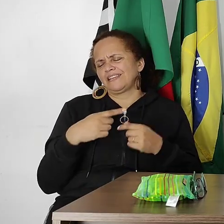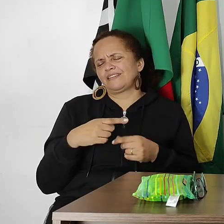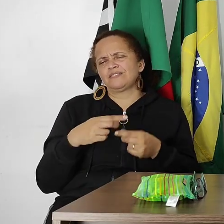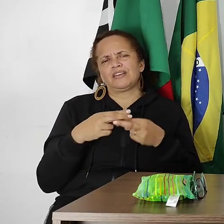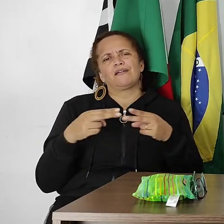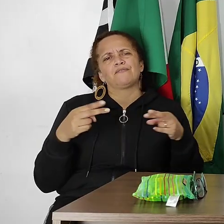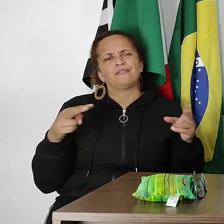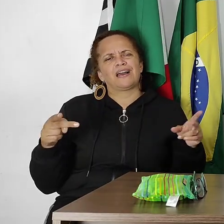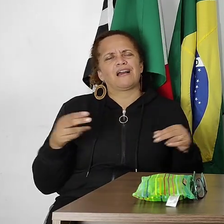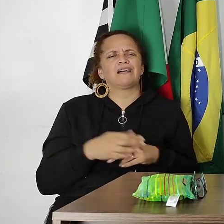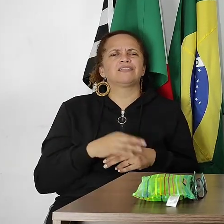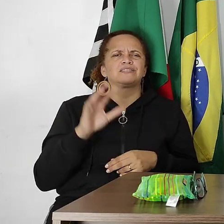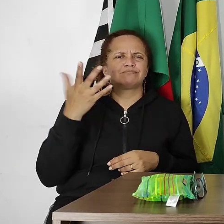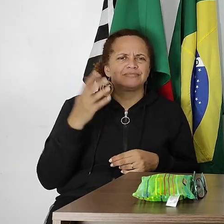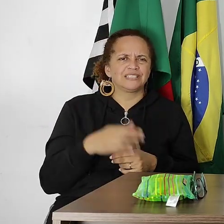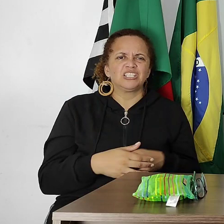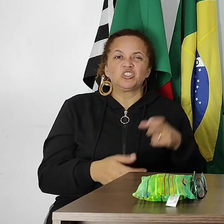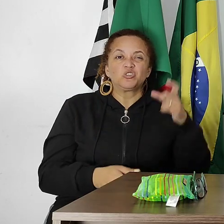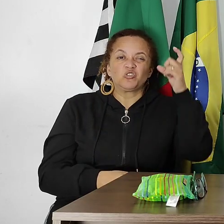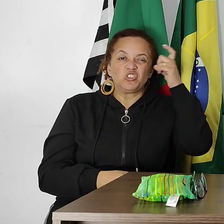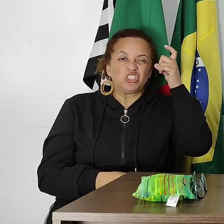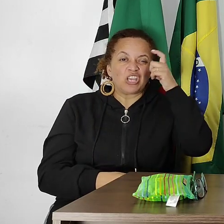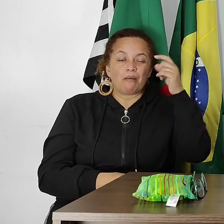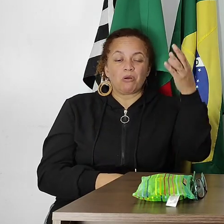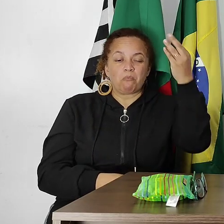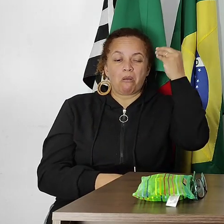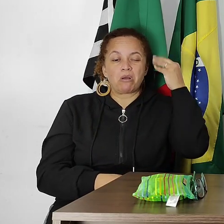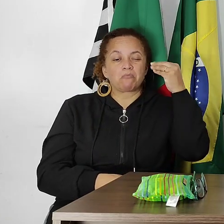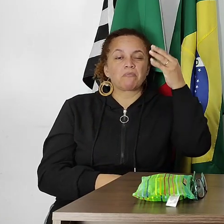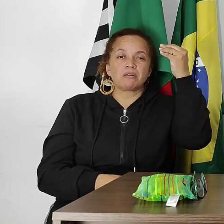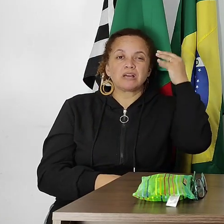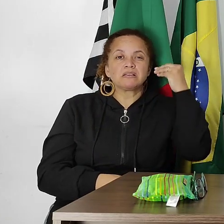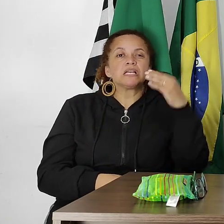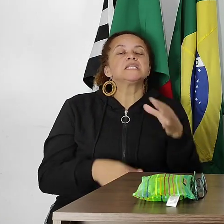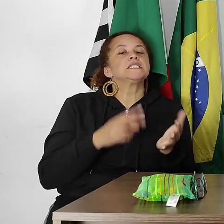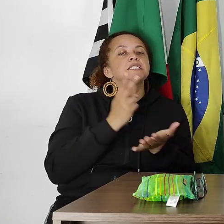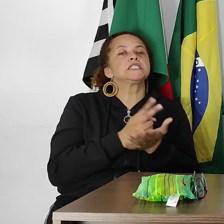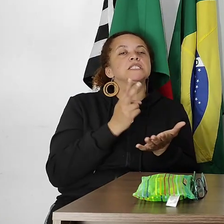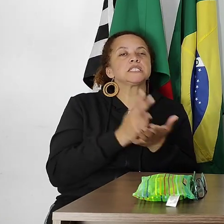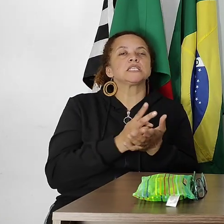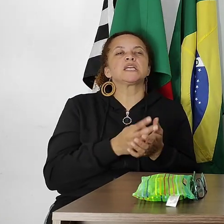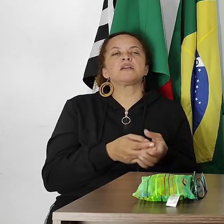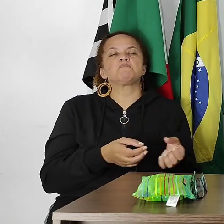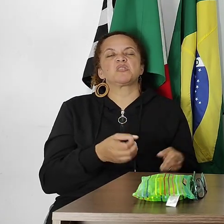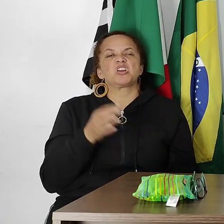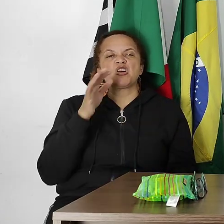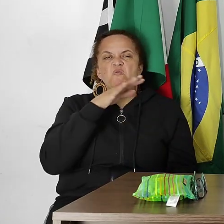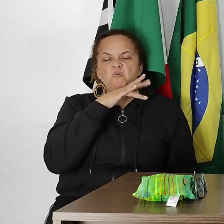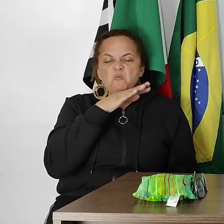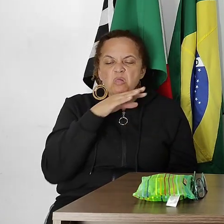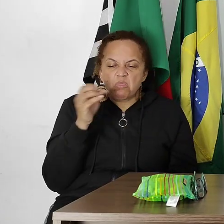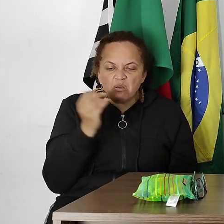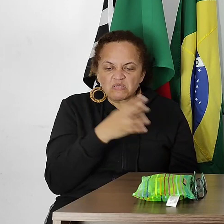vidas, né? Porque em vez de vir boas notícias, só vinha má notícia.